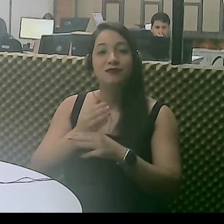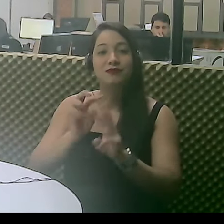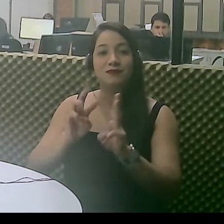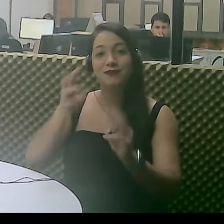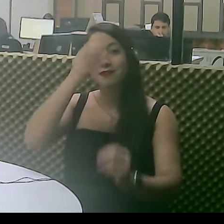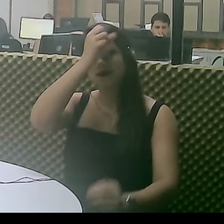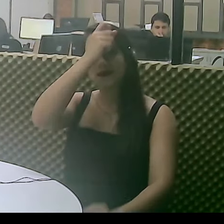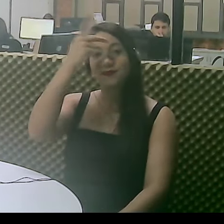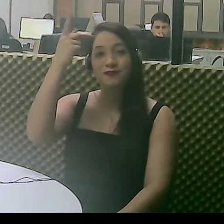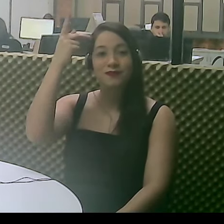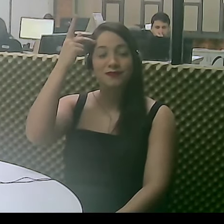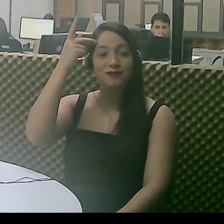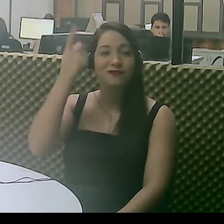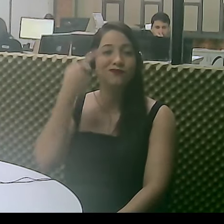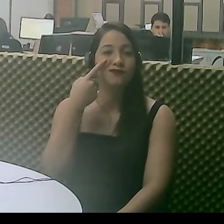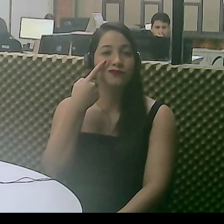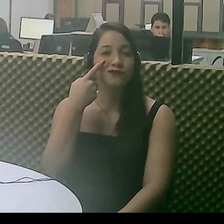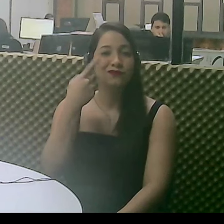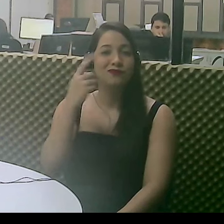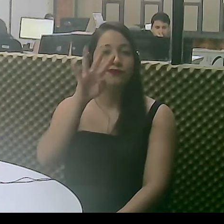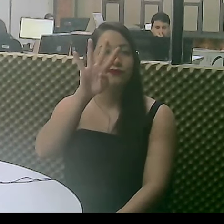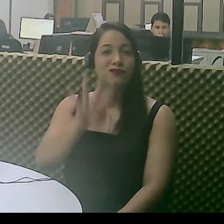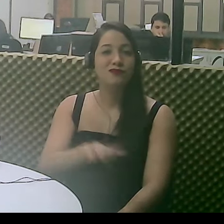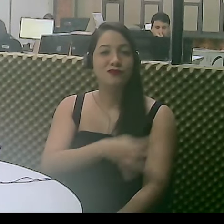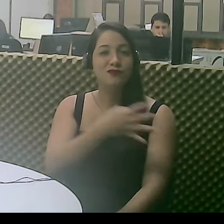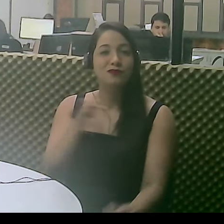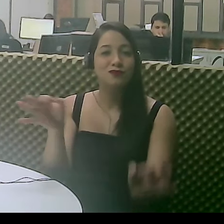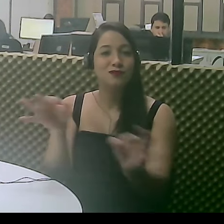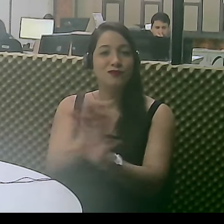portal da Prefeitura e confira o cronograma